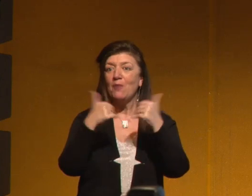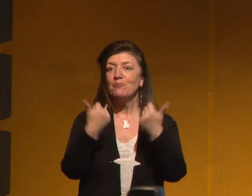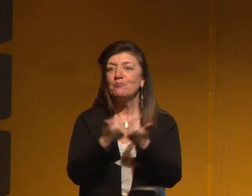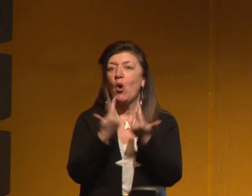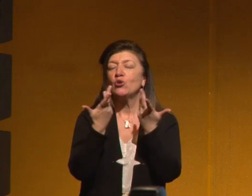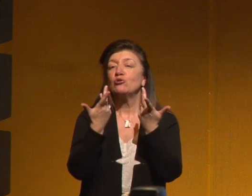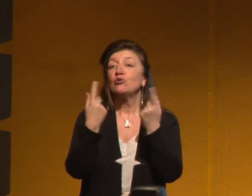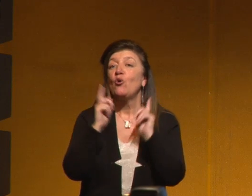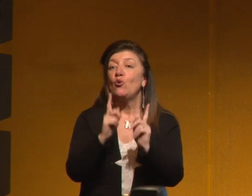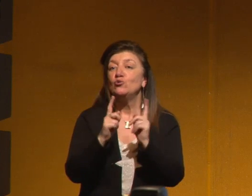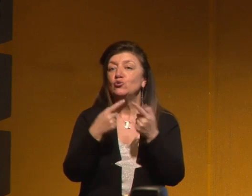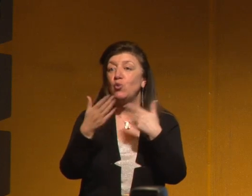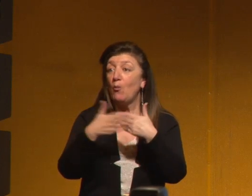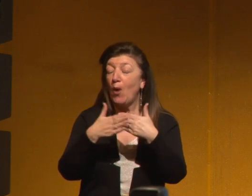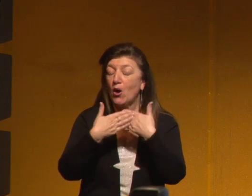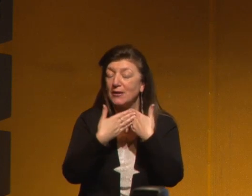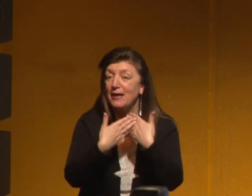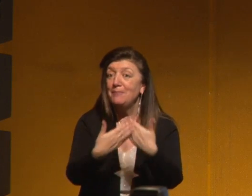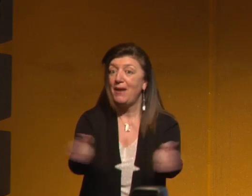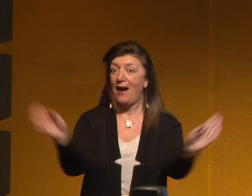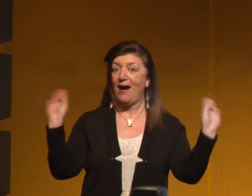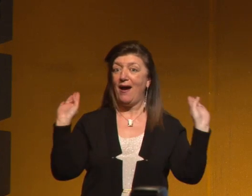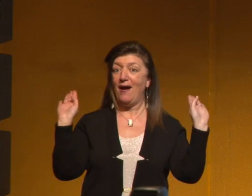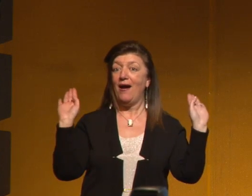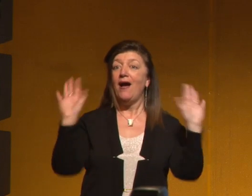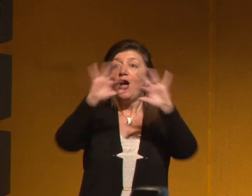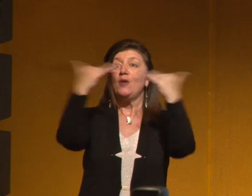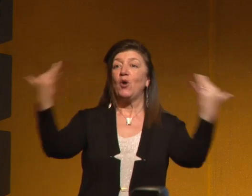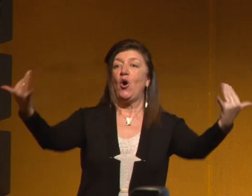al mondo intero come stiamo facendo oggi